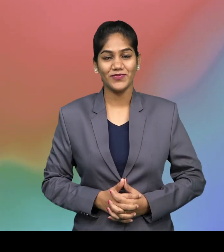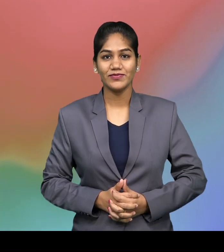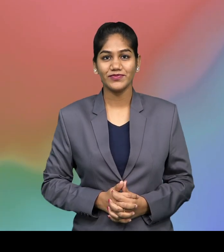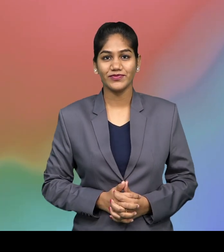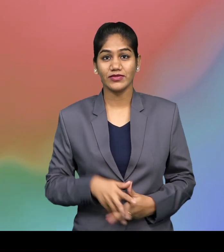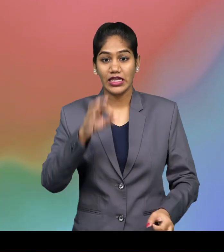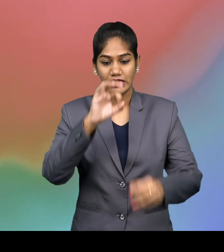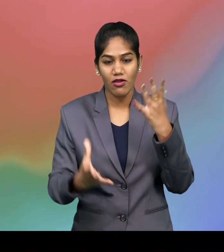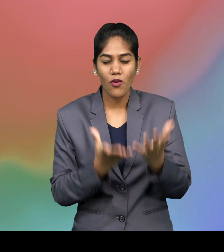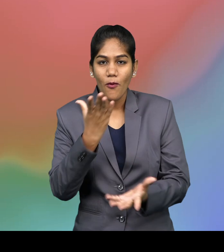అగ్ని ప్రమాదాలు.